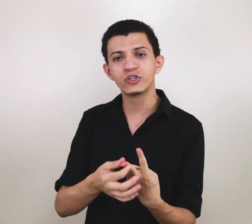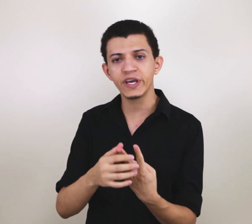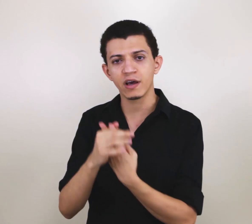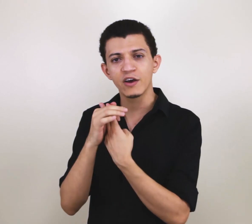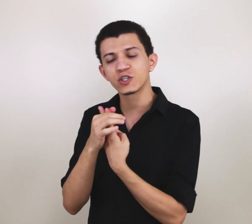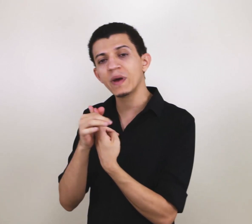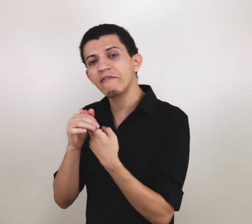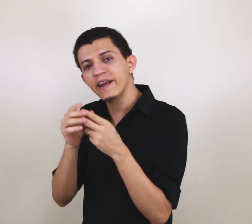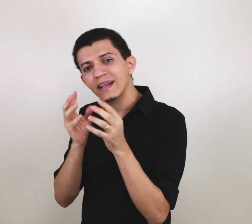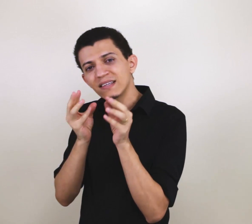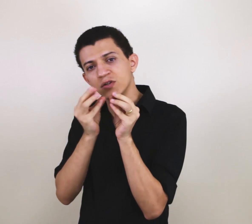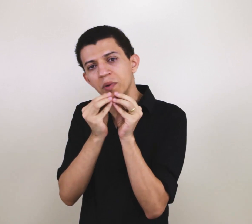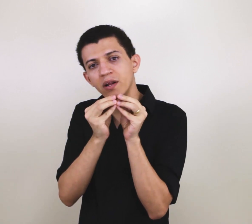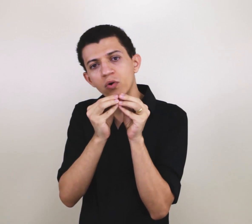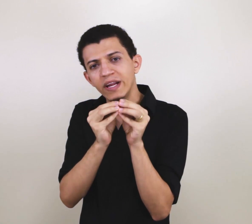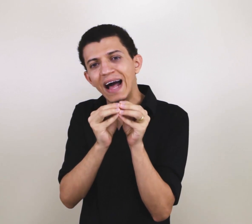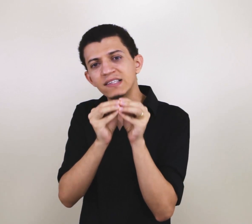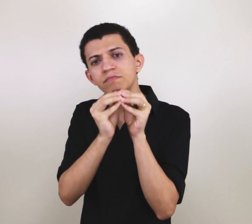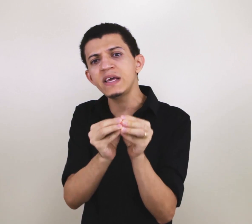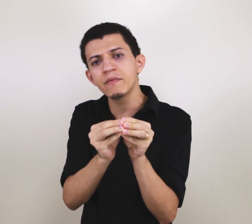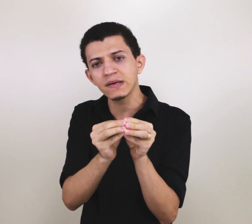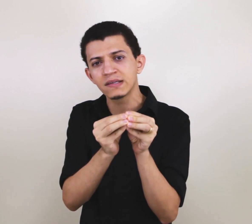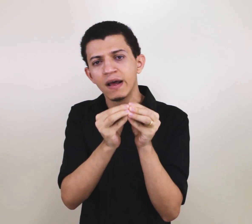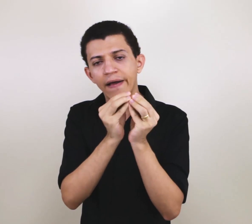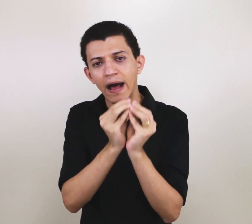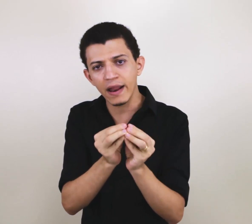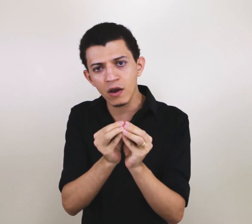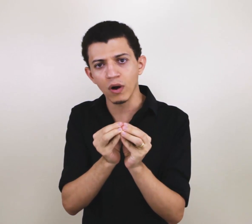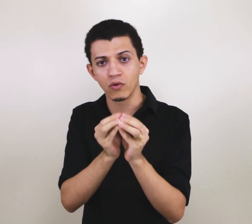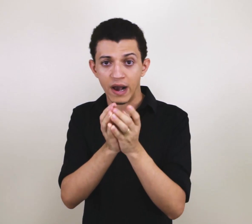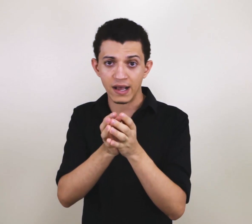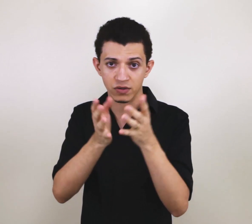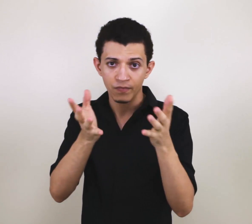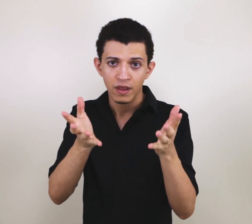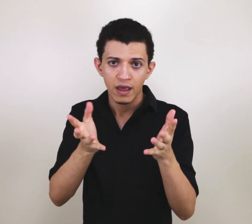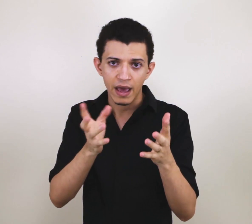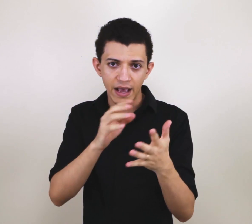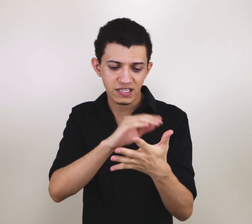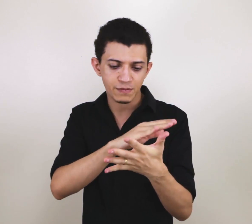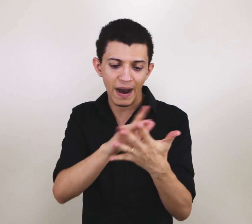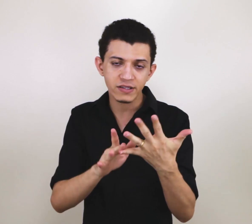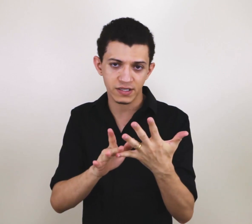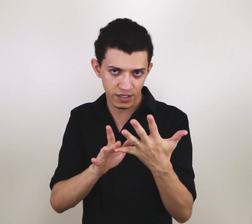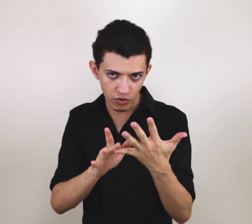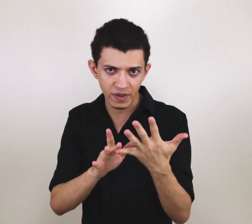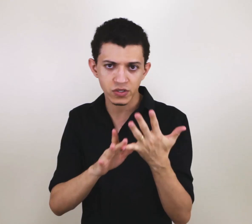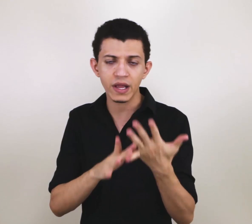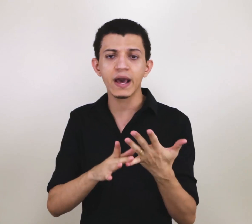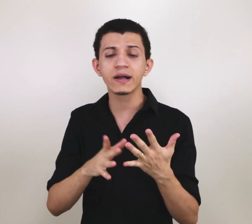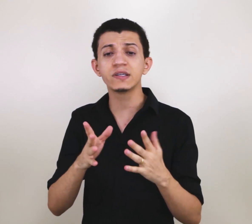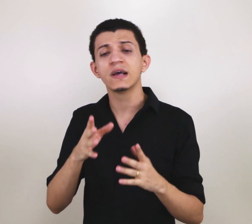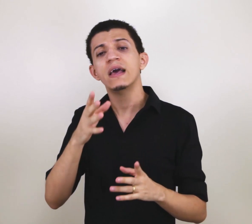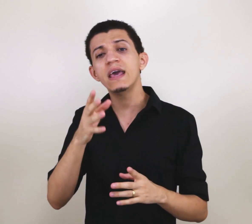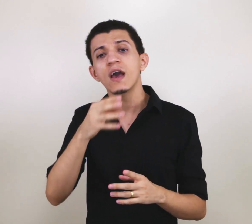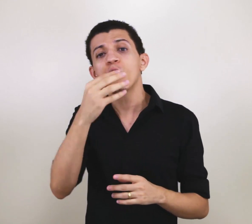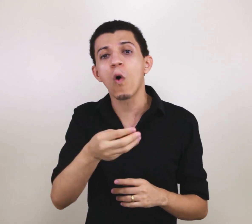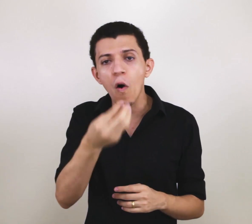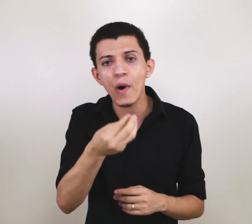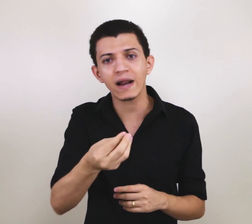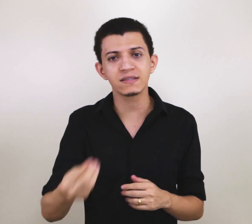fonologia, eu estou me referindo a essas unidades mínimas da língua, no caso, essas partes aqui que eu mencionei antes, e como elas